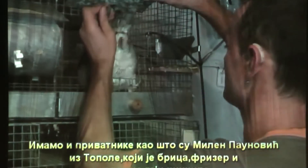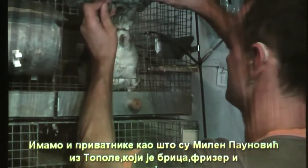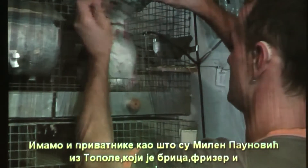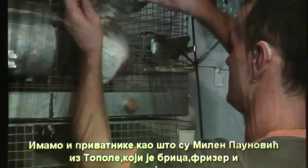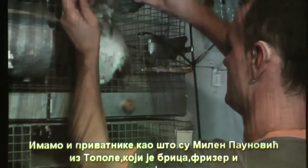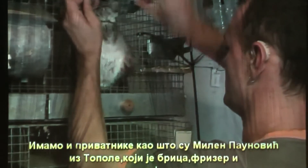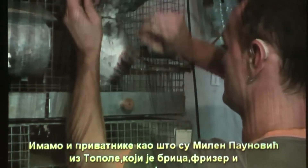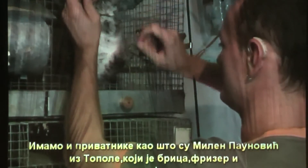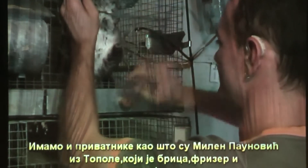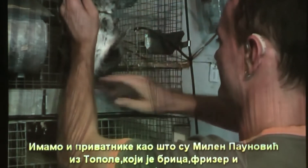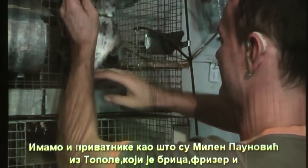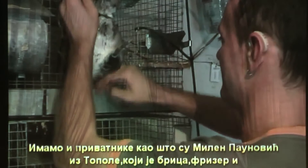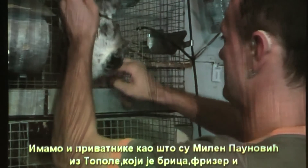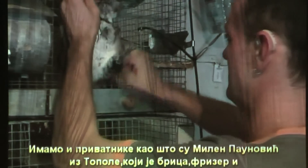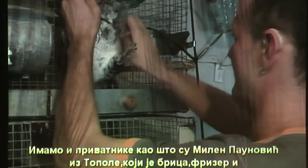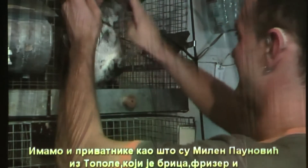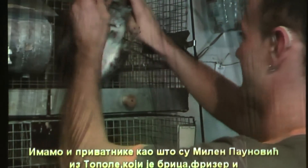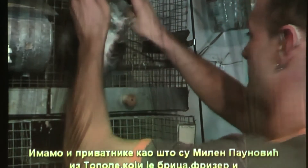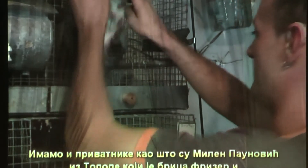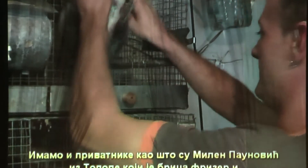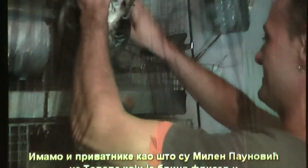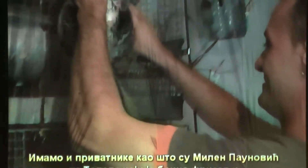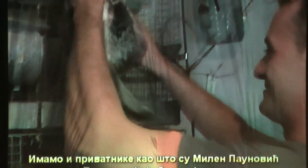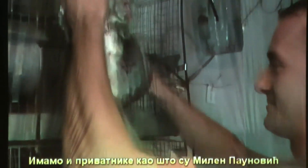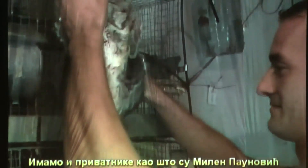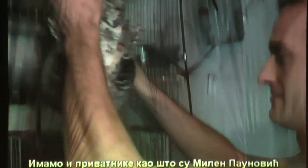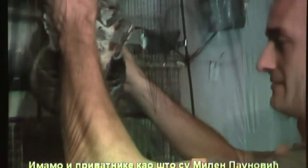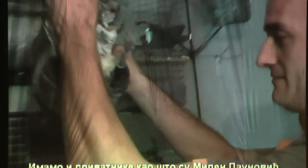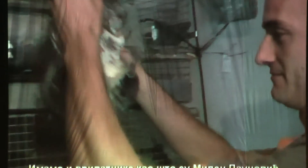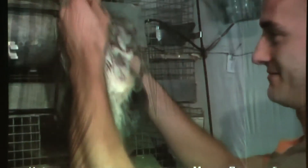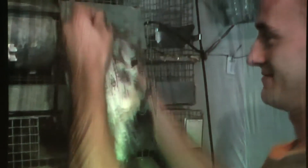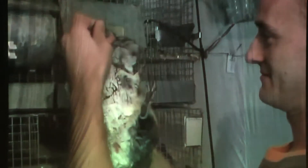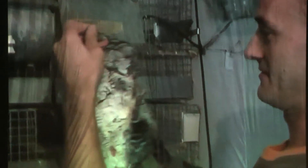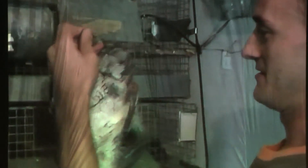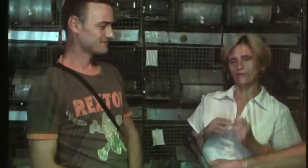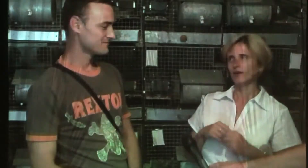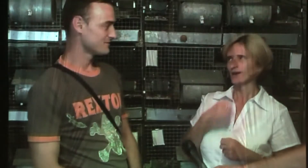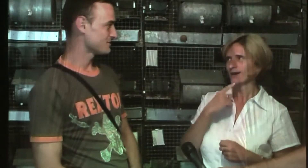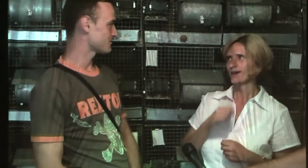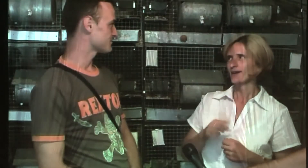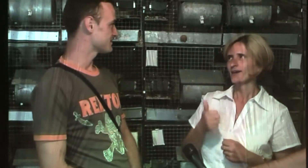Thank you.